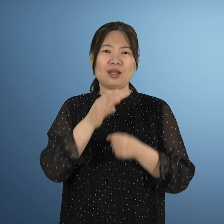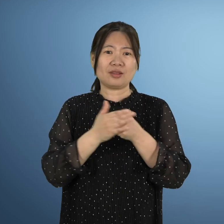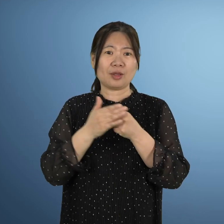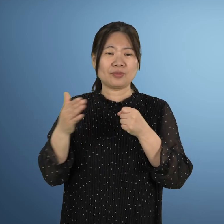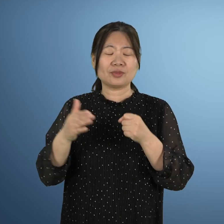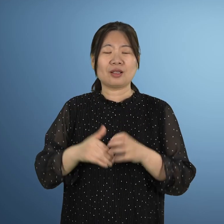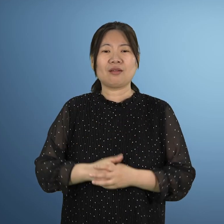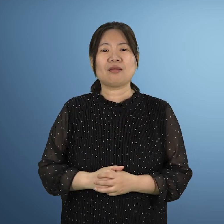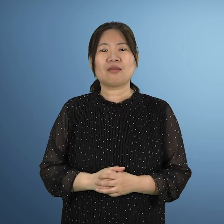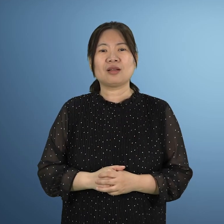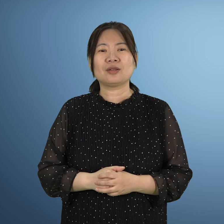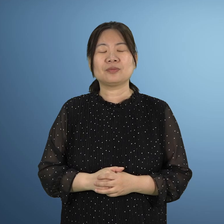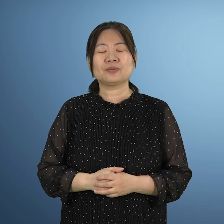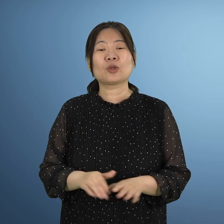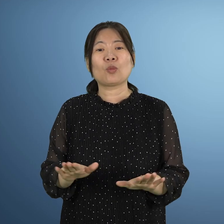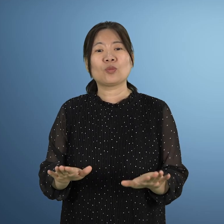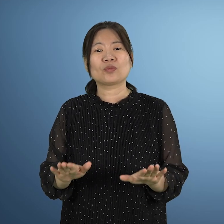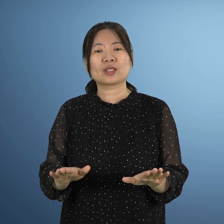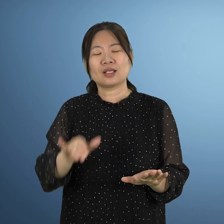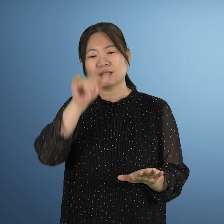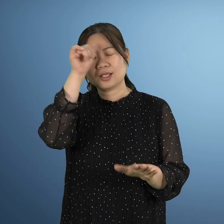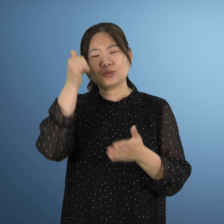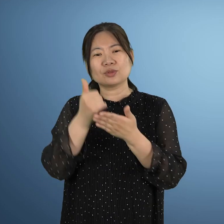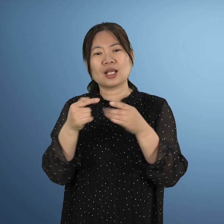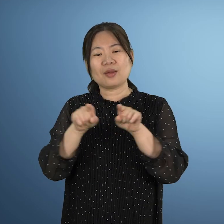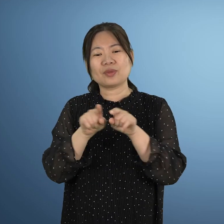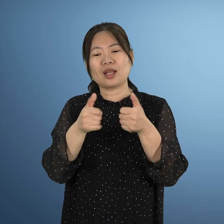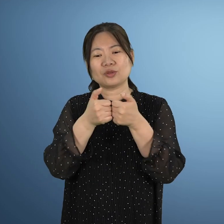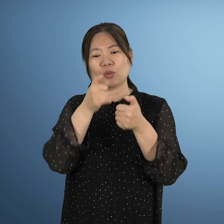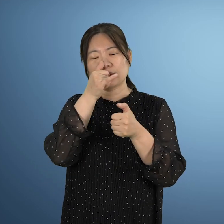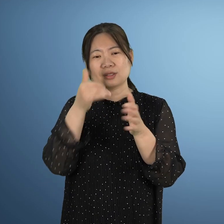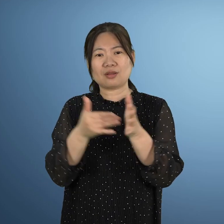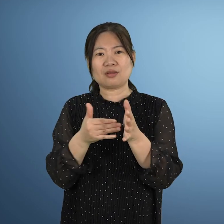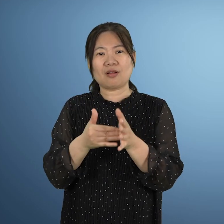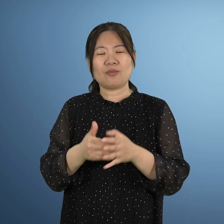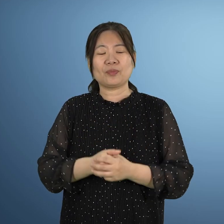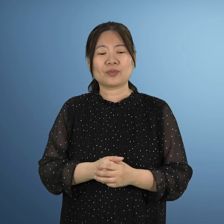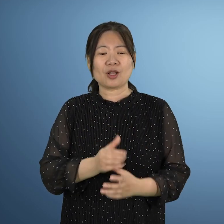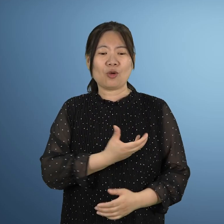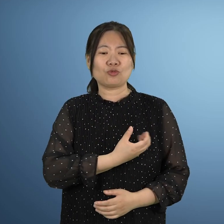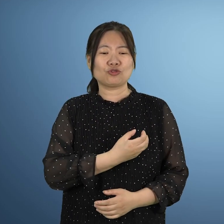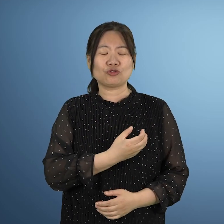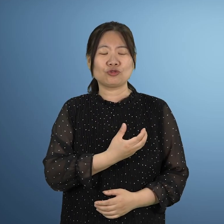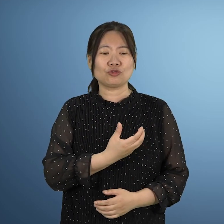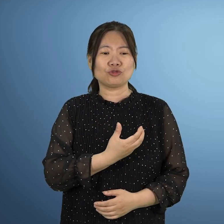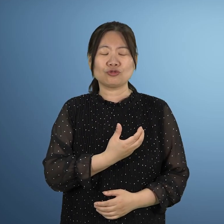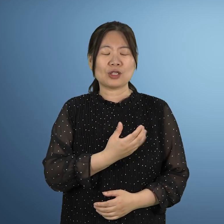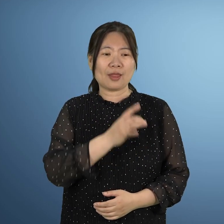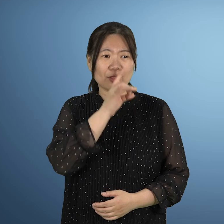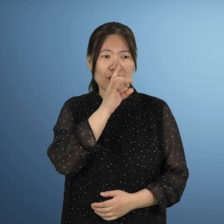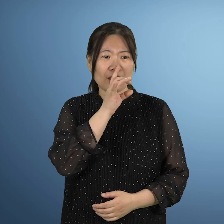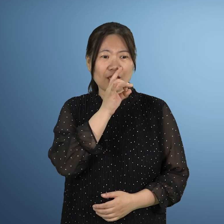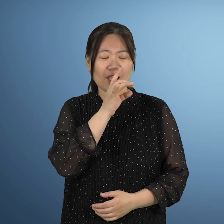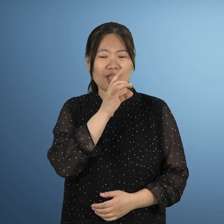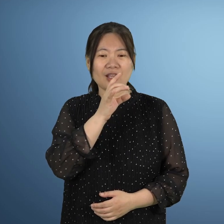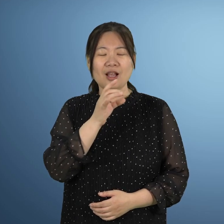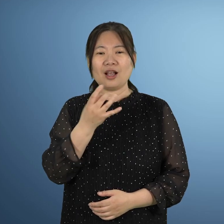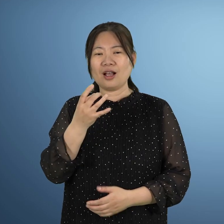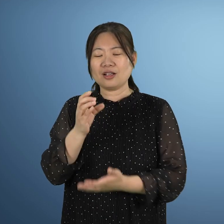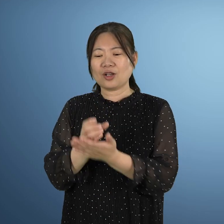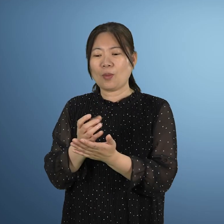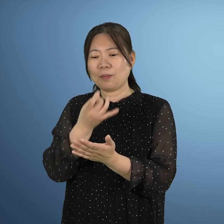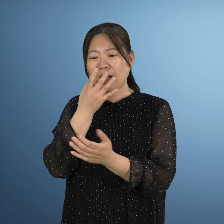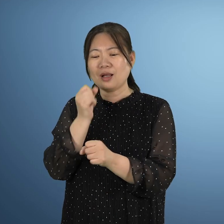그래서 오늘 장로님들하고 의논해서 우유가 안 받으면 컵밥이라도